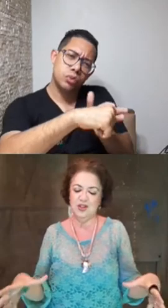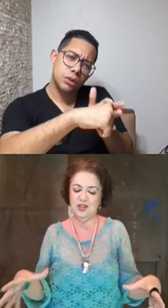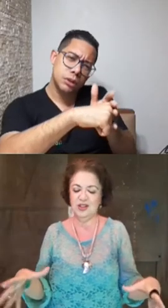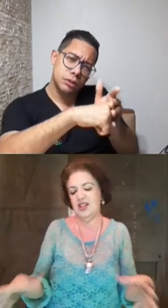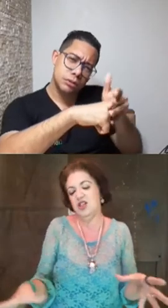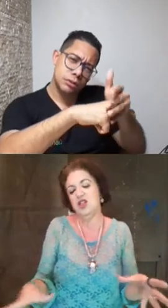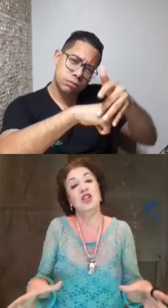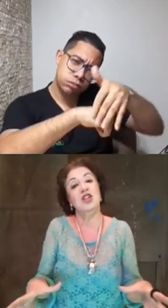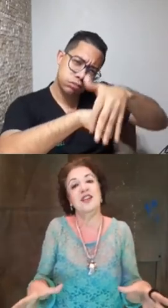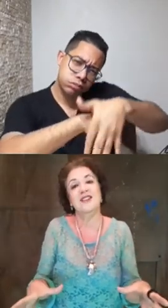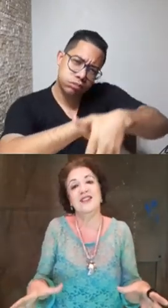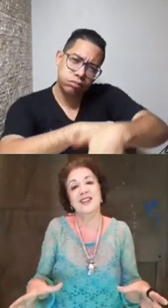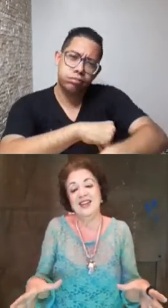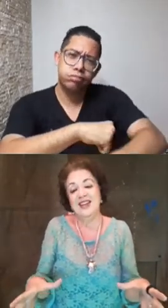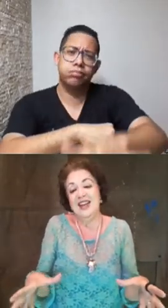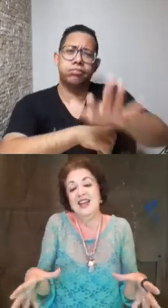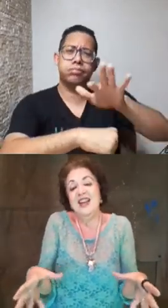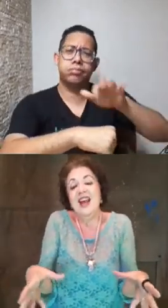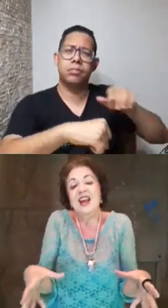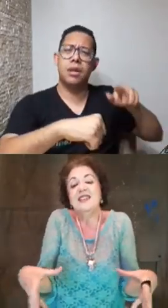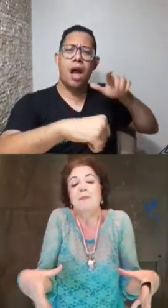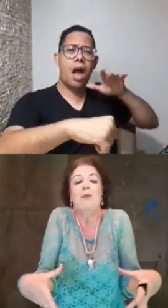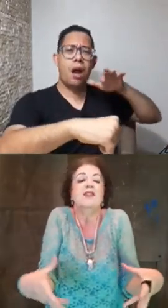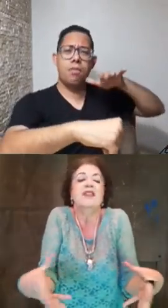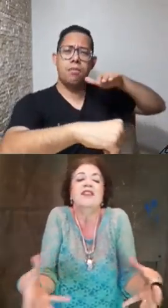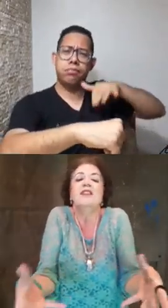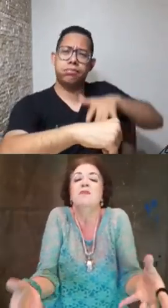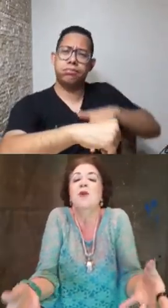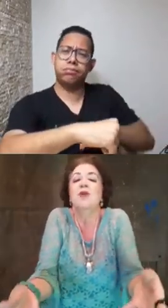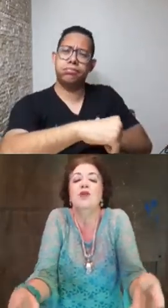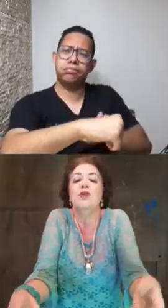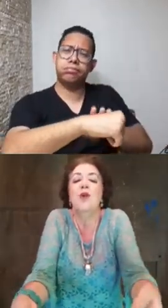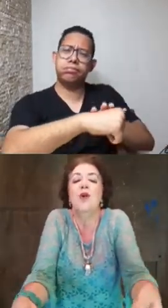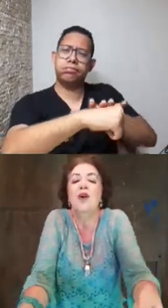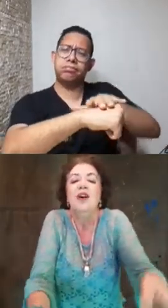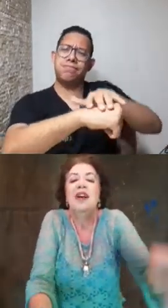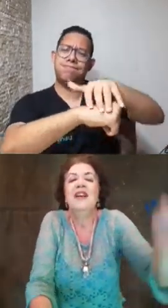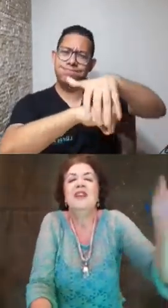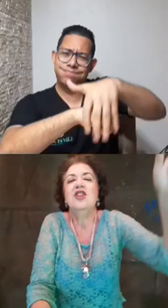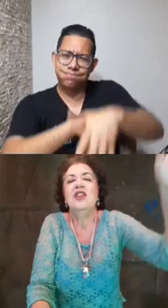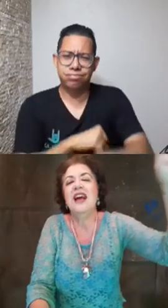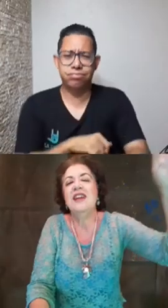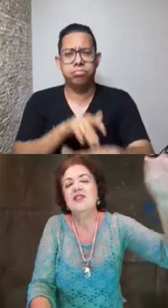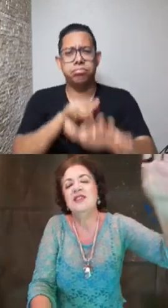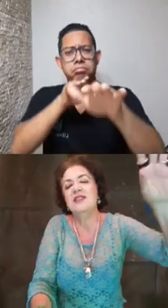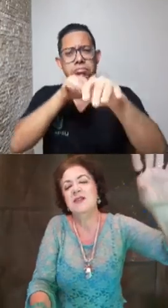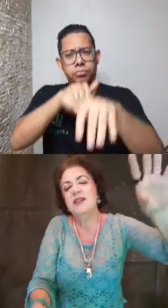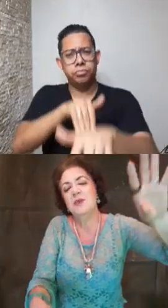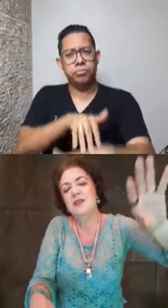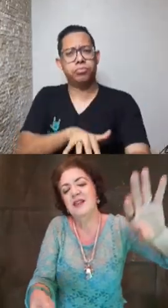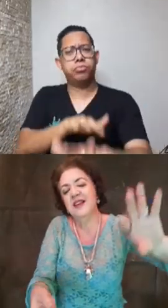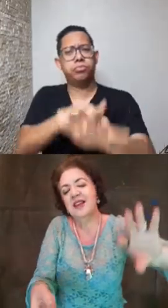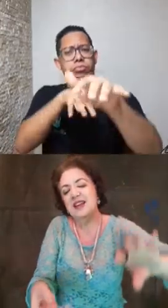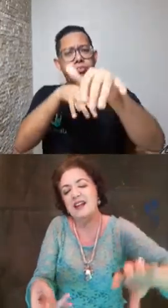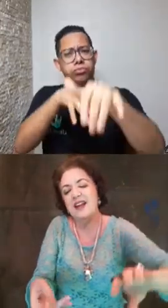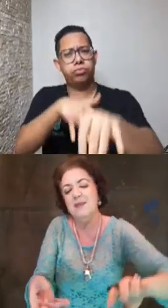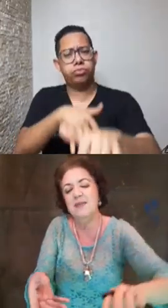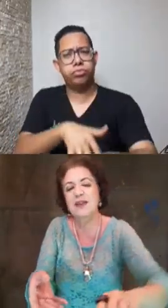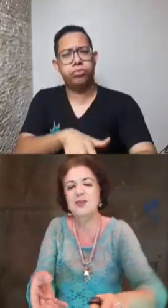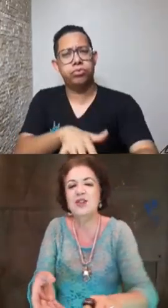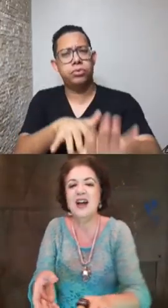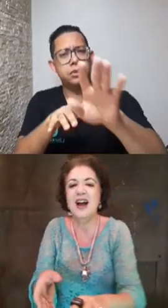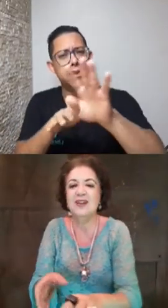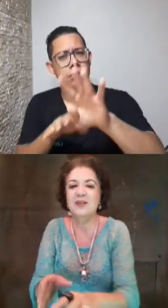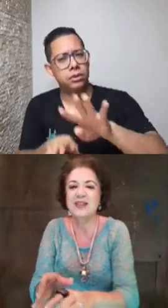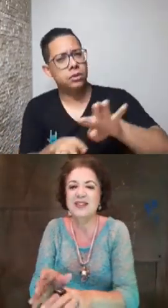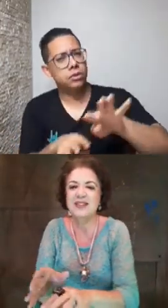grande, grandinha. E essa poça transbordou e de lá de cima da montanha aquele caminho